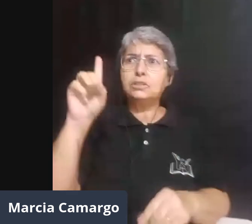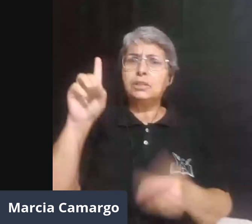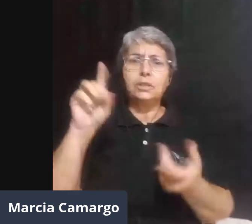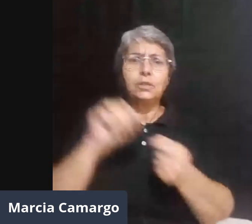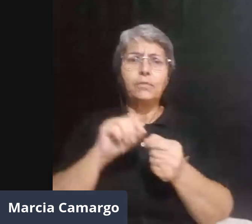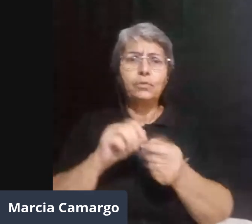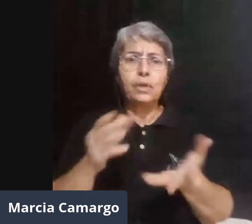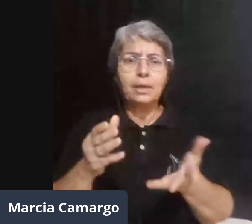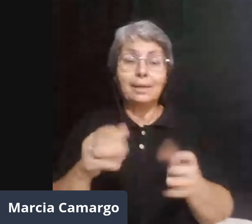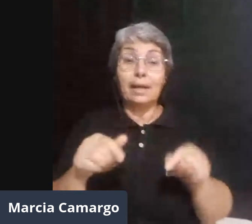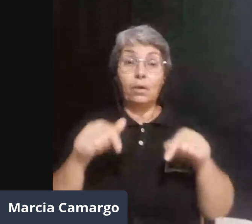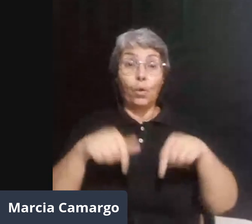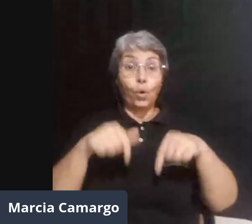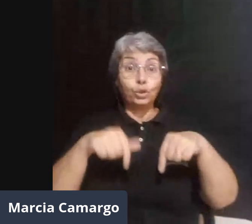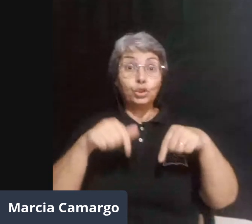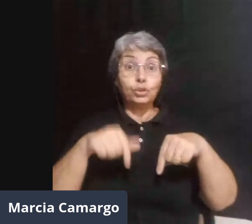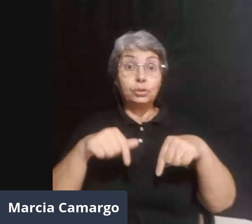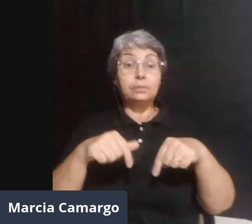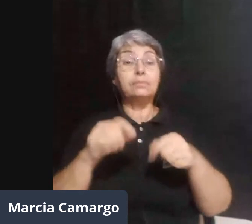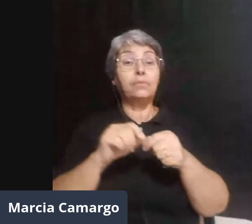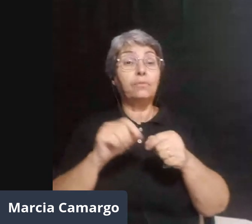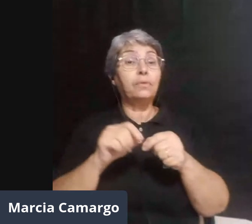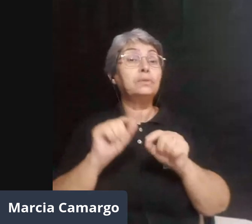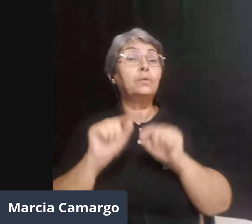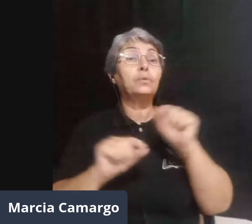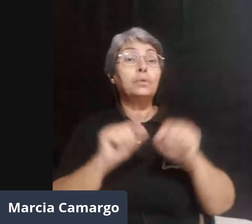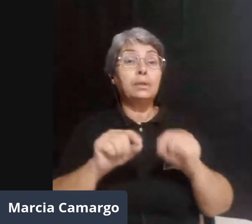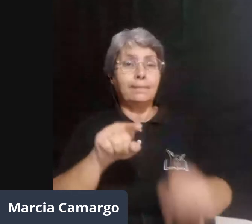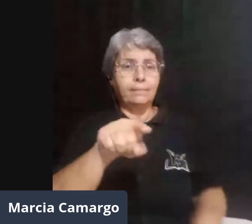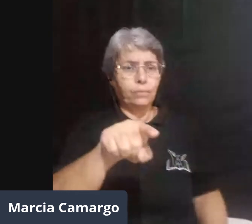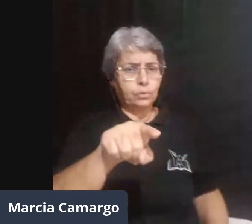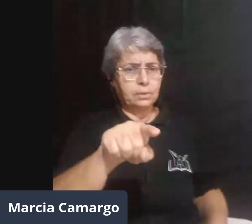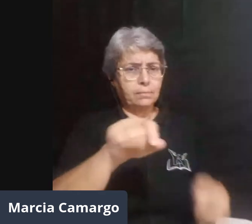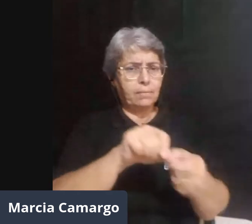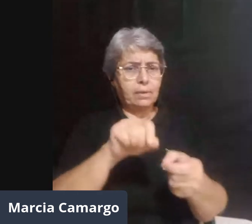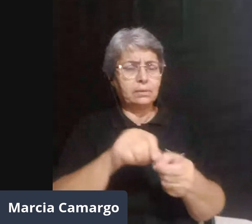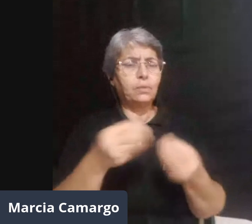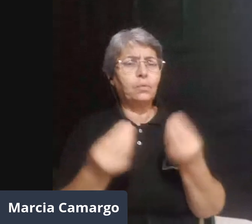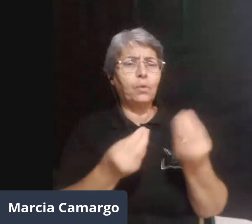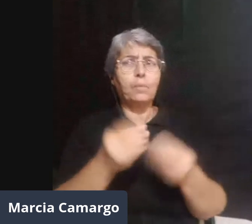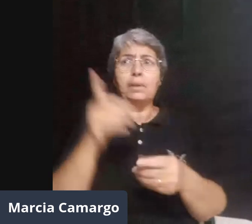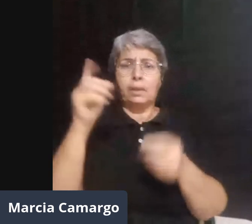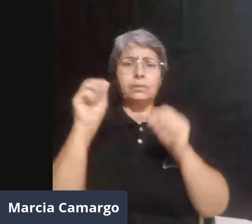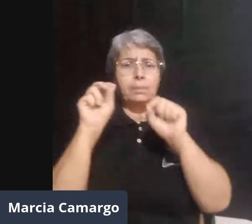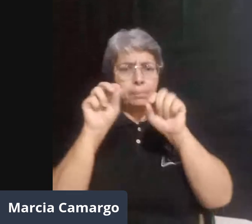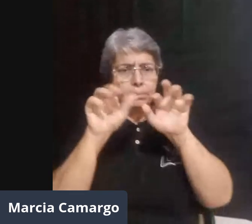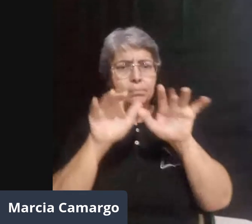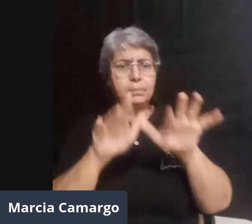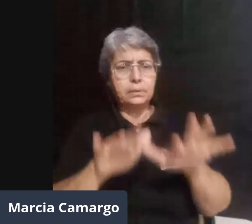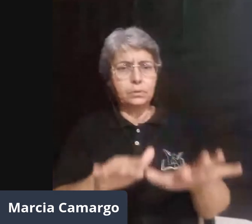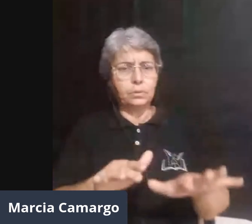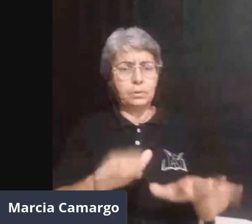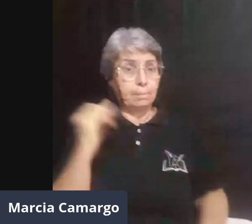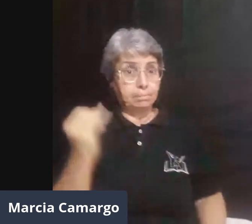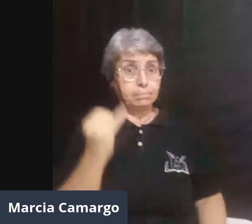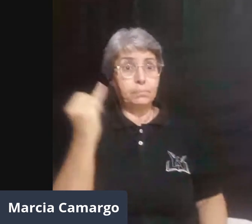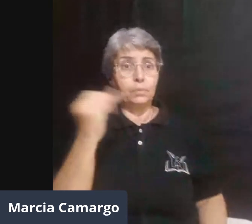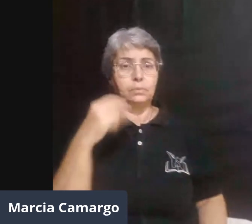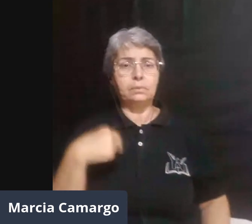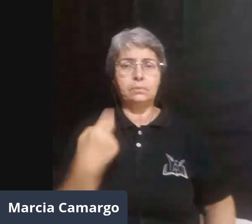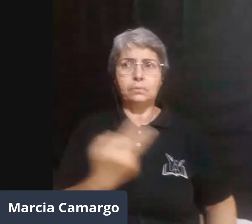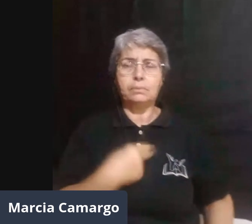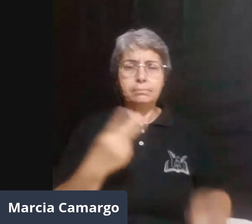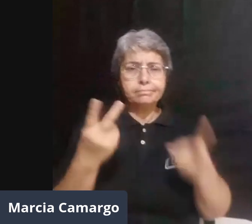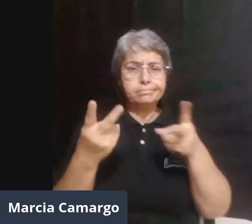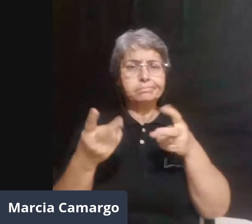nós vamos fazer com a mensagem, o que você vai fazer com essa luz. E é muito interessante e até importante nós notarmos que